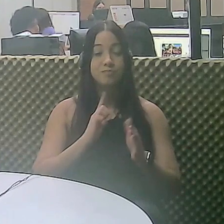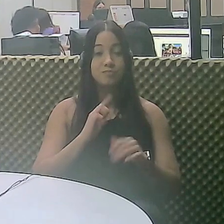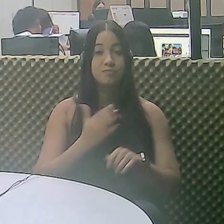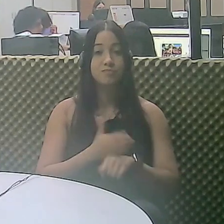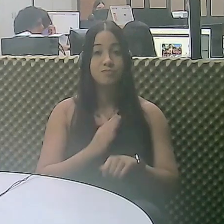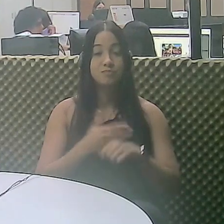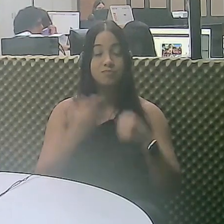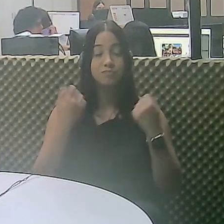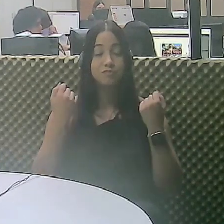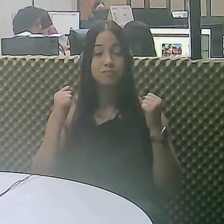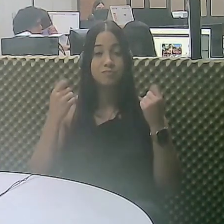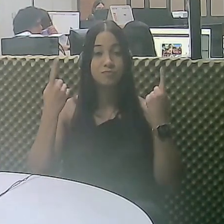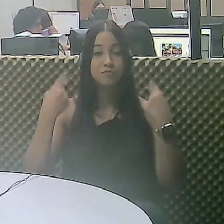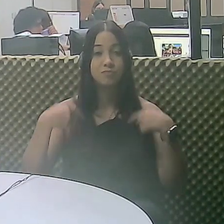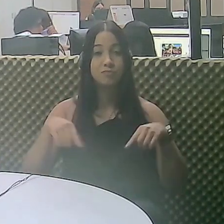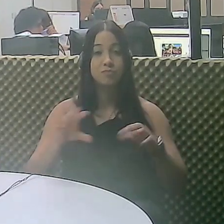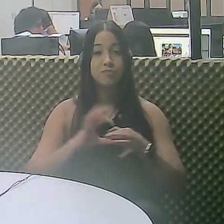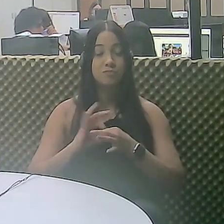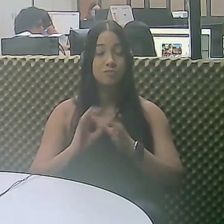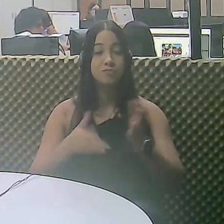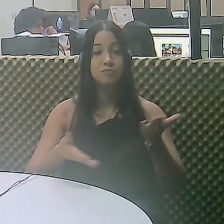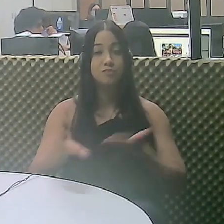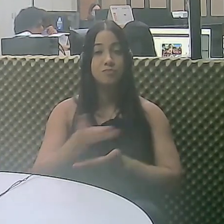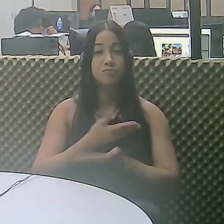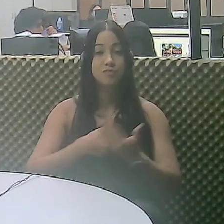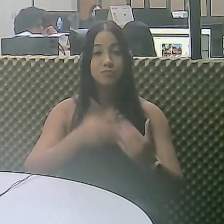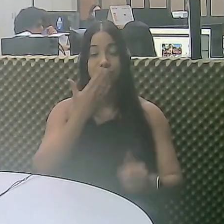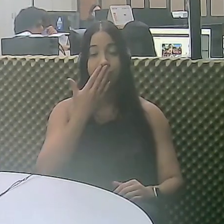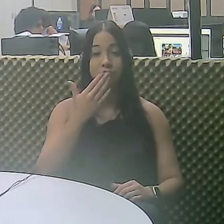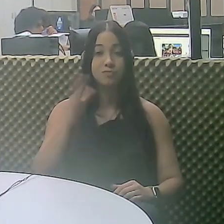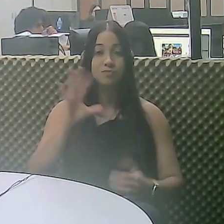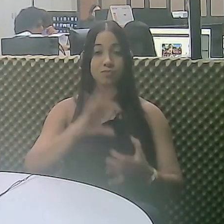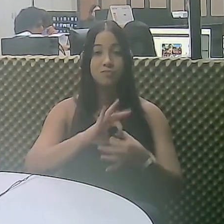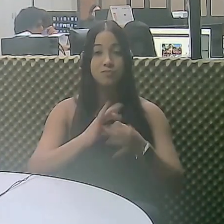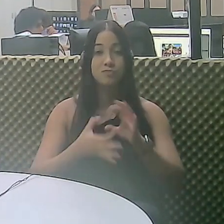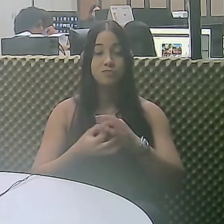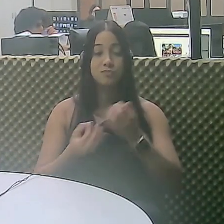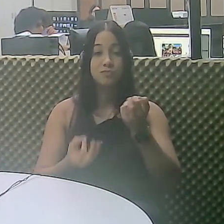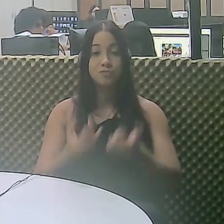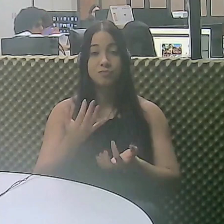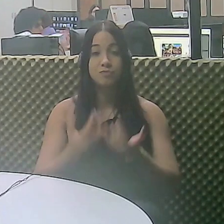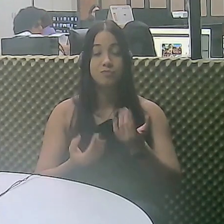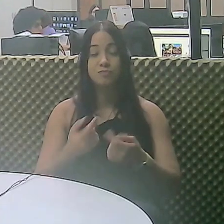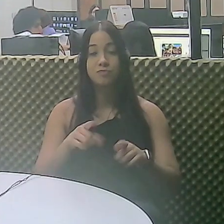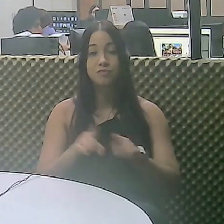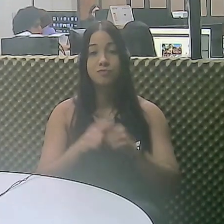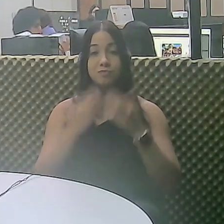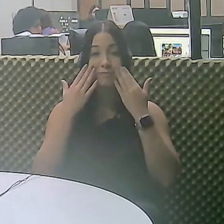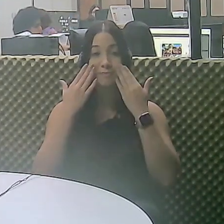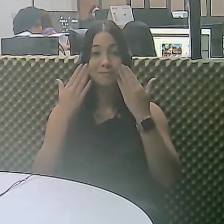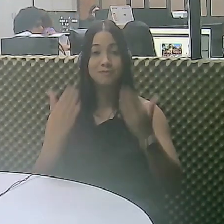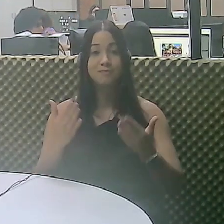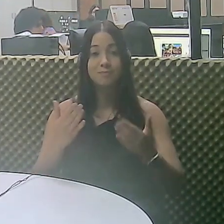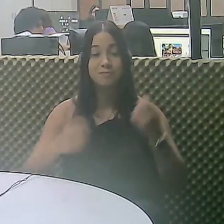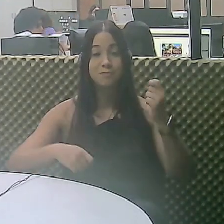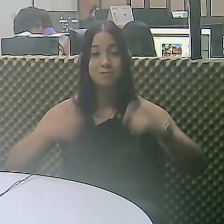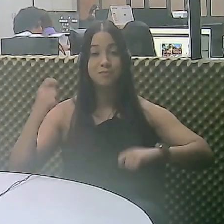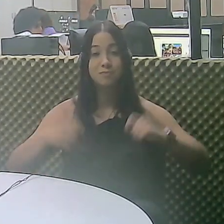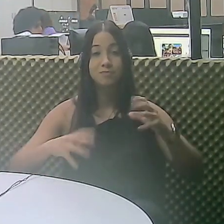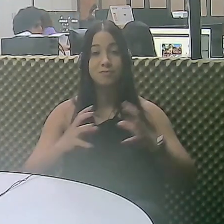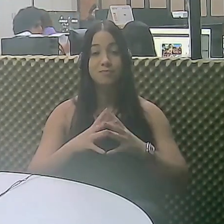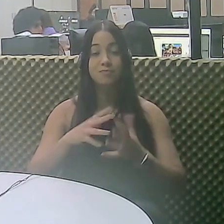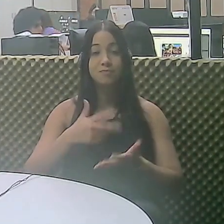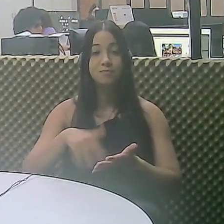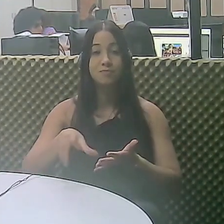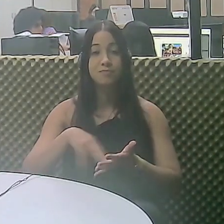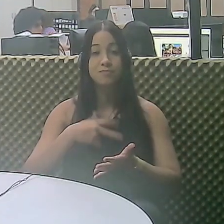atividades físicas e de socialização juramento Olímpico com acendimento da pira e apresentações das fanfarras e grupo de